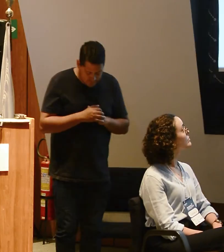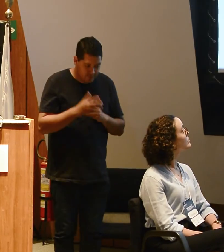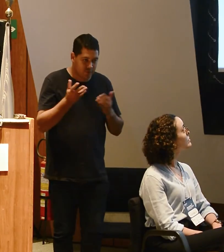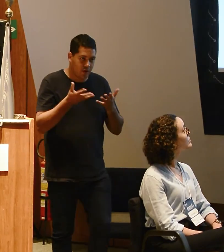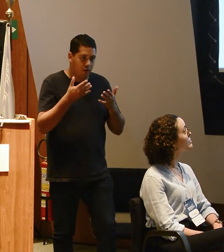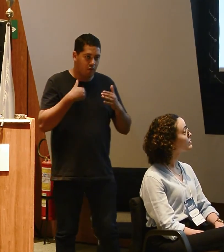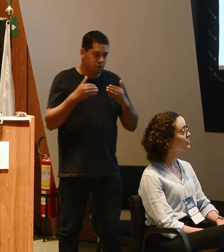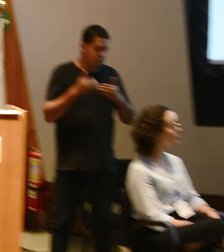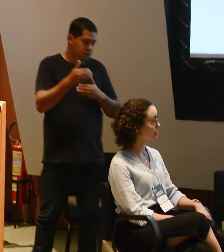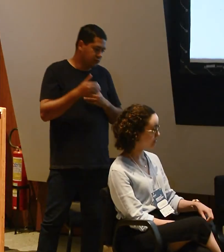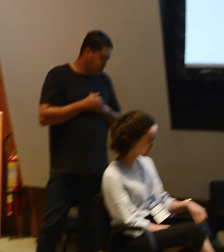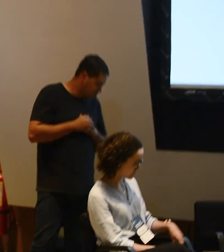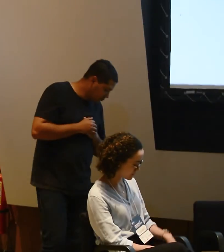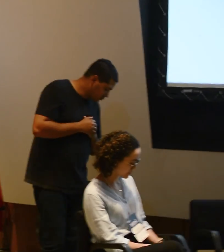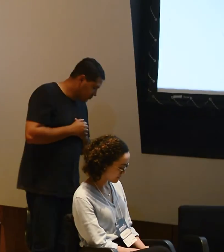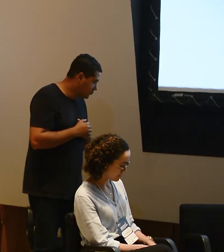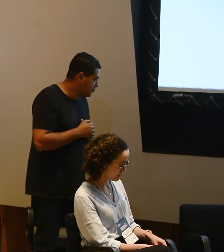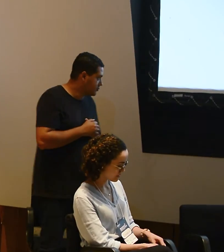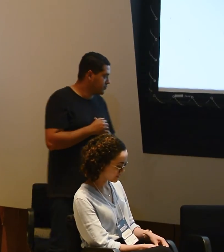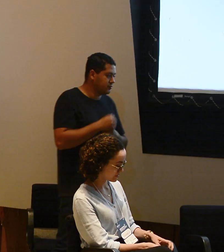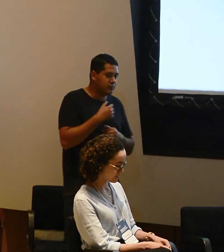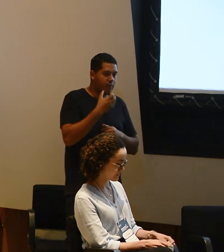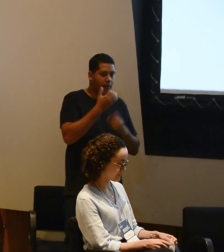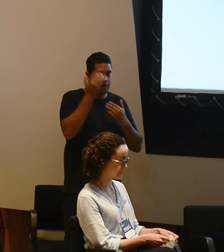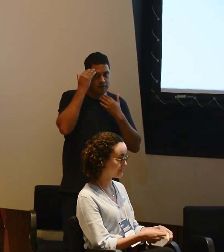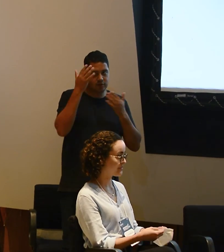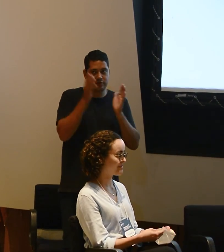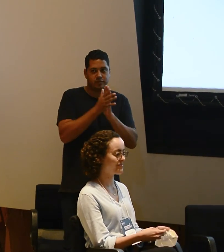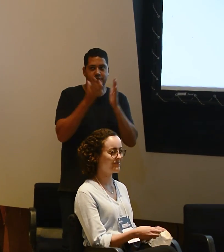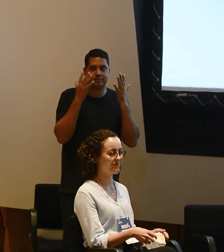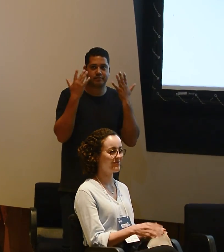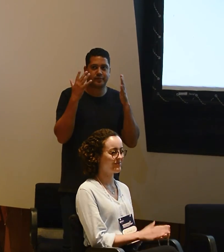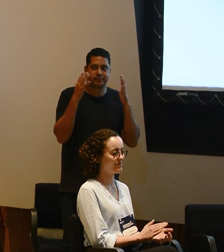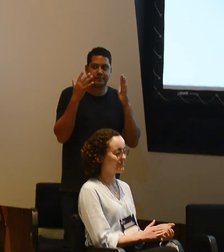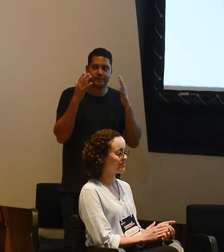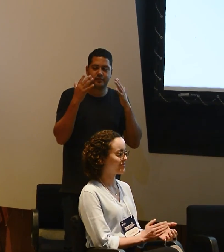adiante, então. Queria agradecer, por favor, uma salva de palmas para nossa